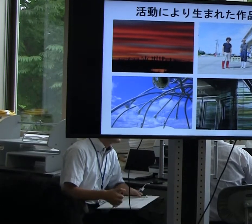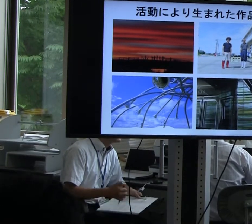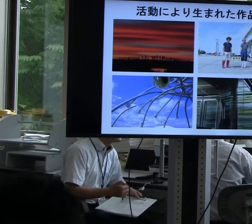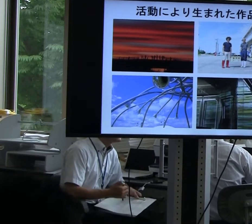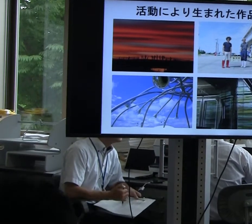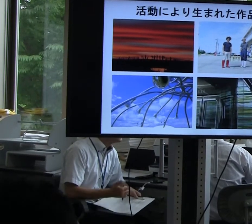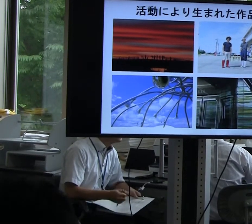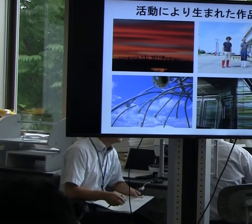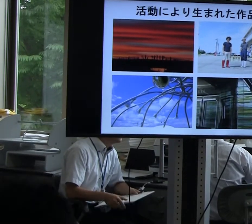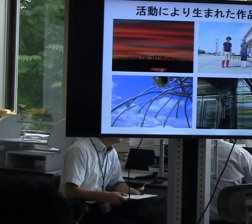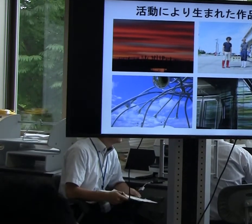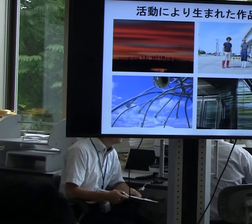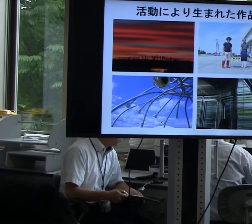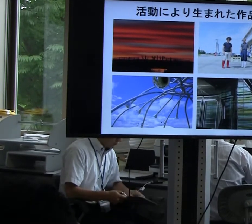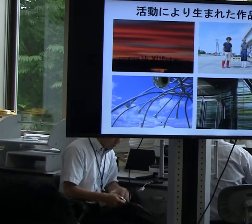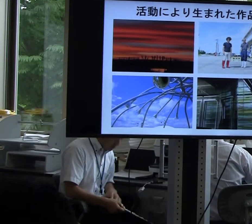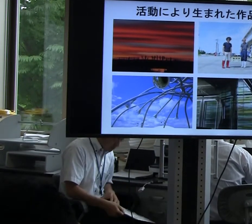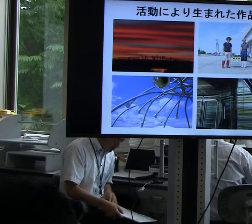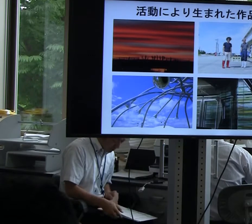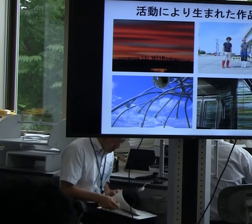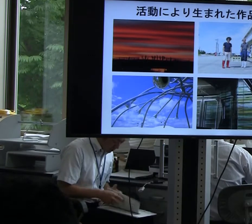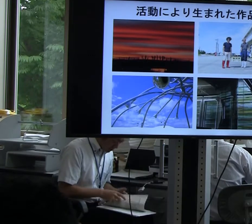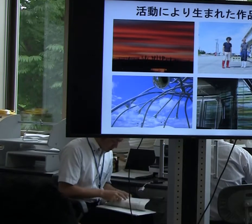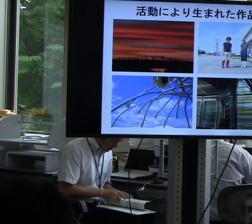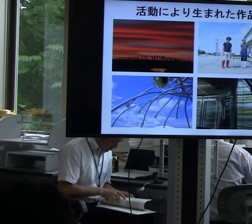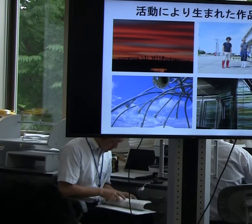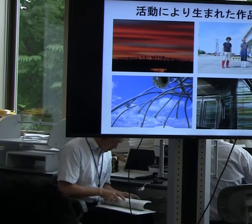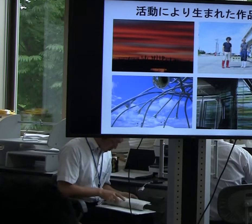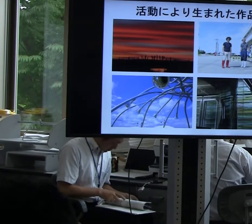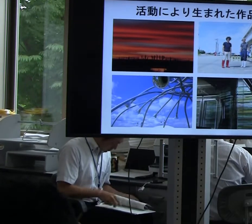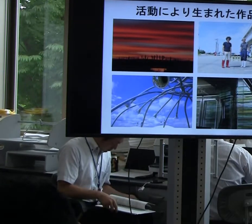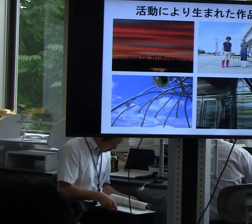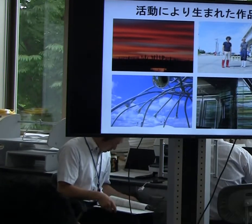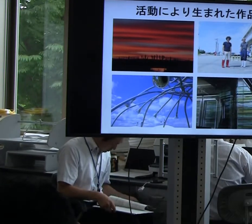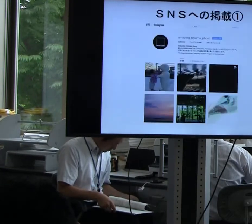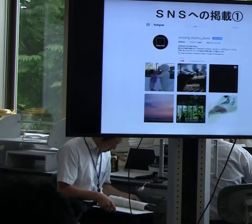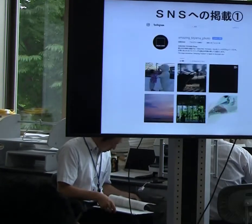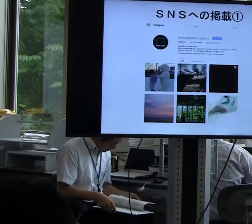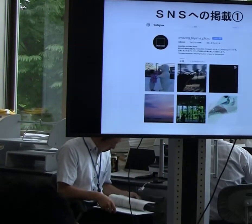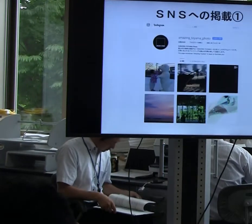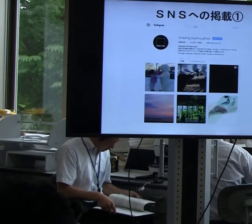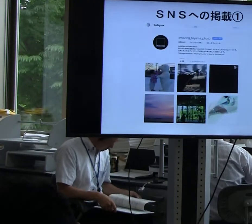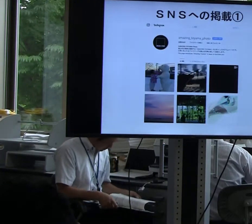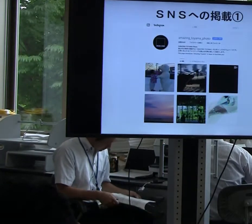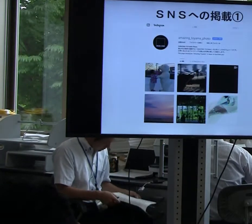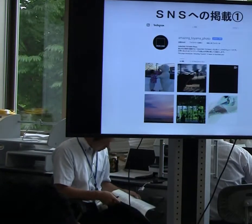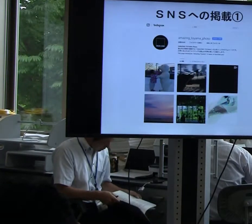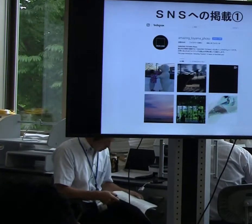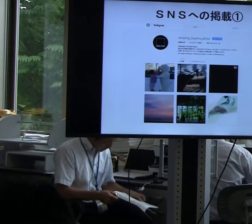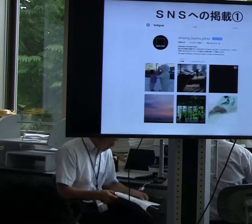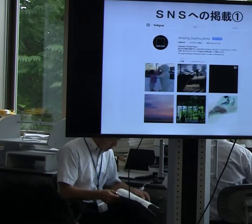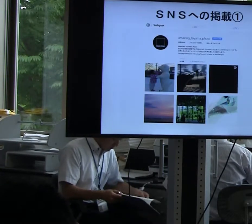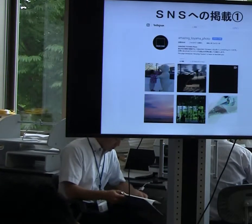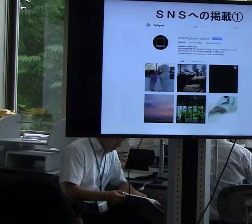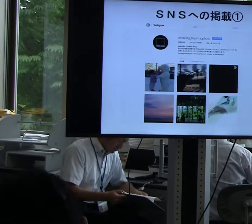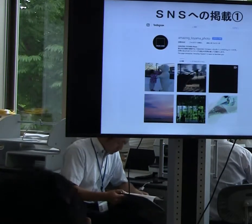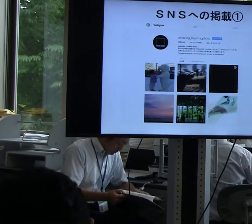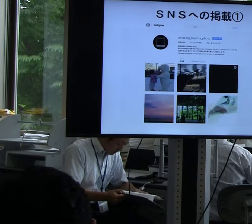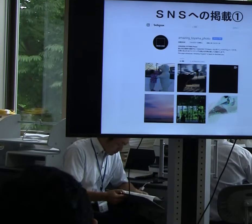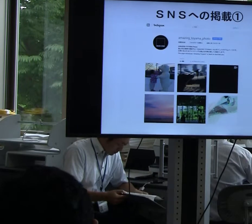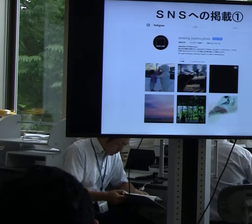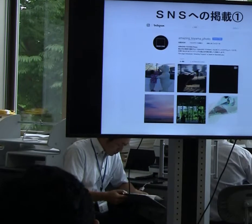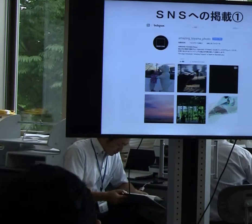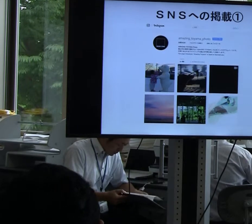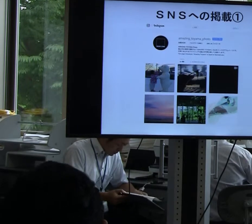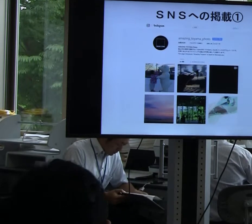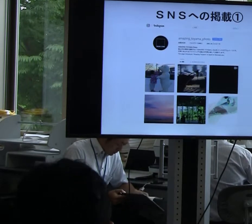出来上がっているかなというふうに思います。次お願いします。実際これらの作品につきましては、これイン